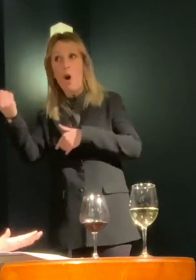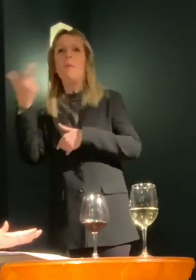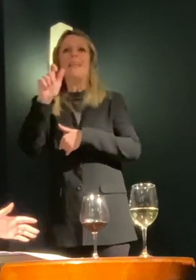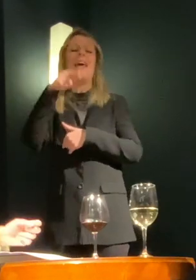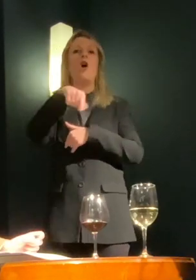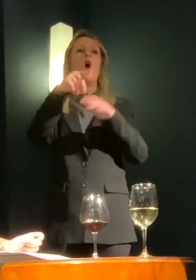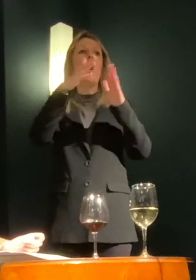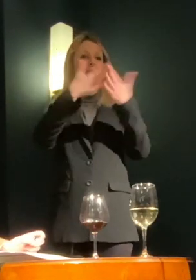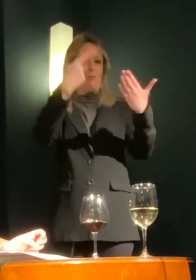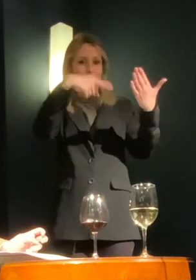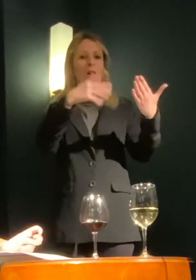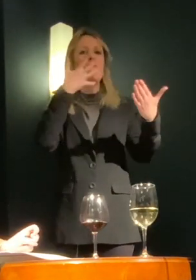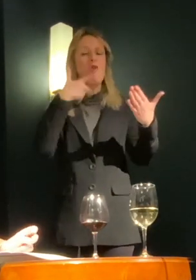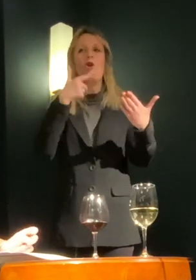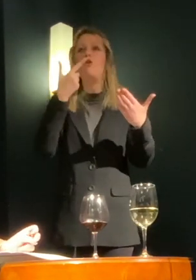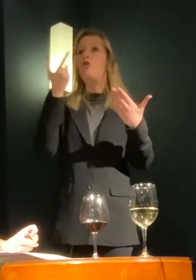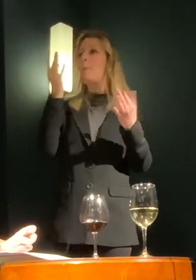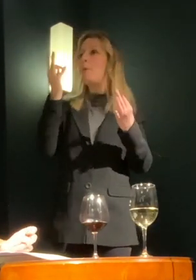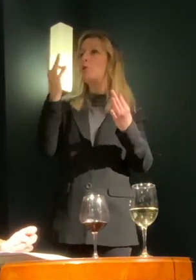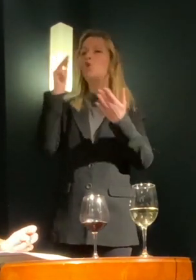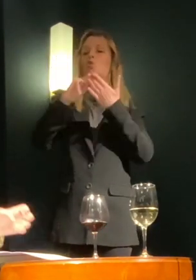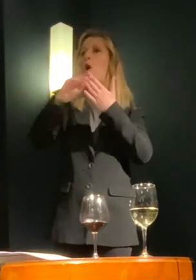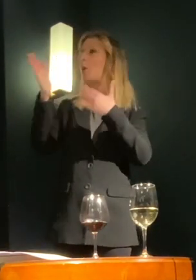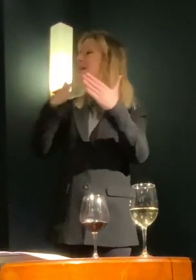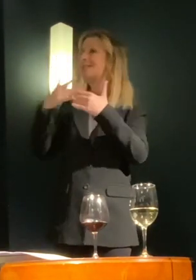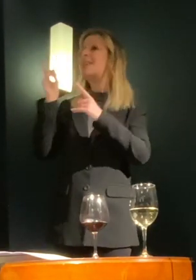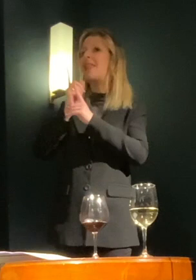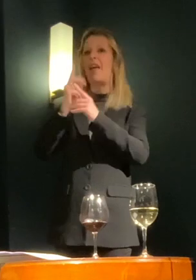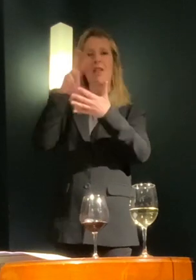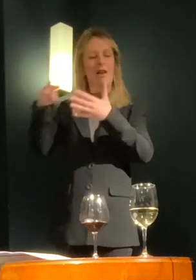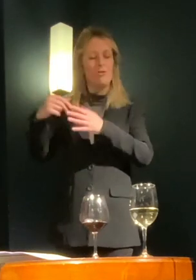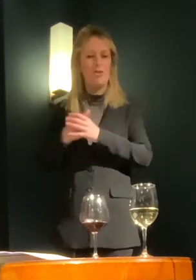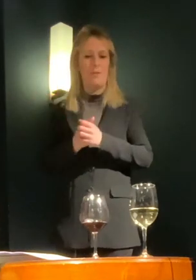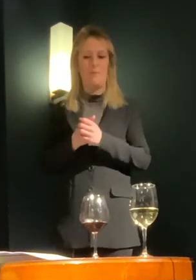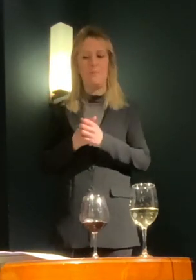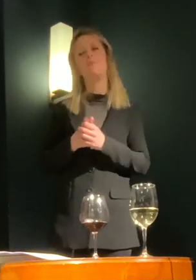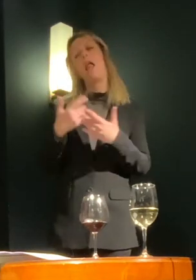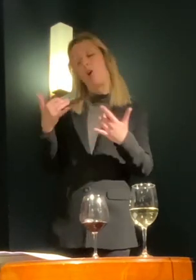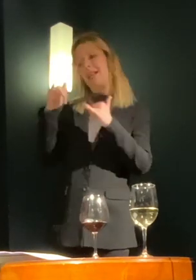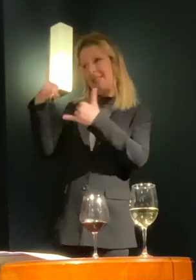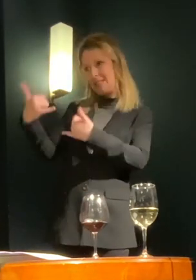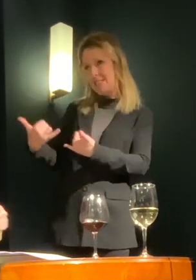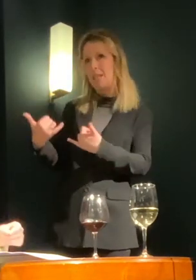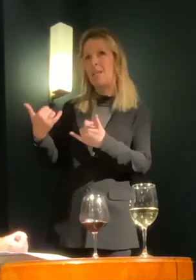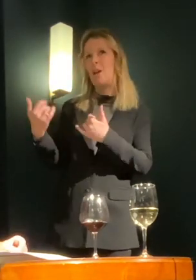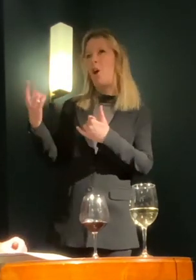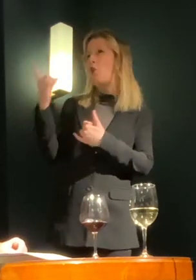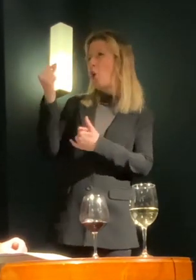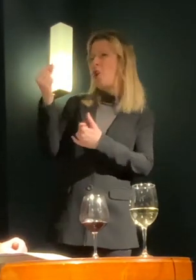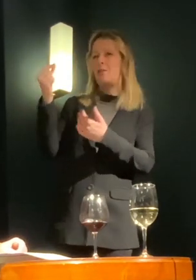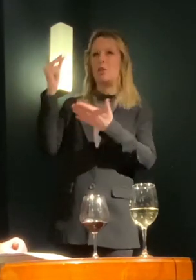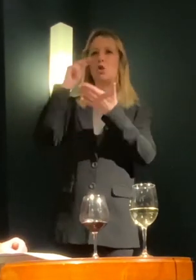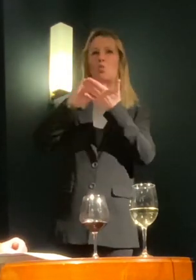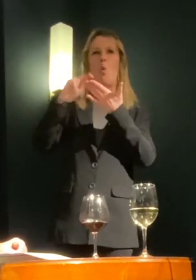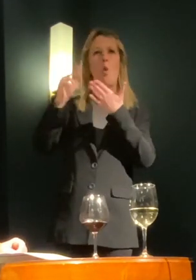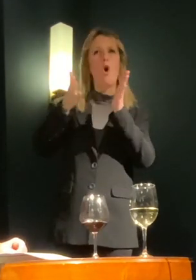le scuole. Sì, allora ti rispondo a questa domanda. Sì, con le scuole purtroppo c'è un rapporto complicato, nel senso che ho